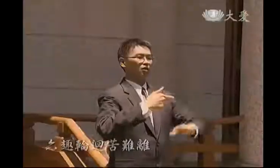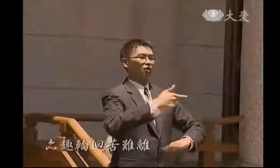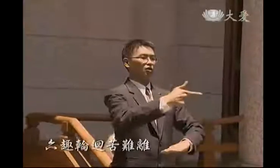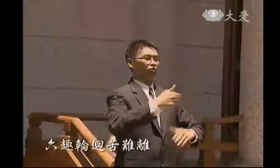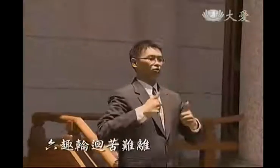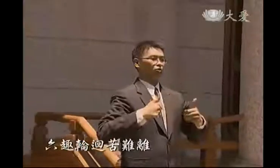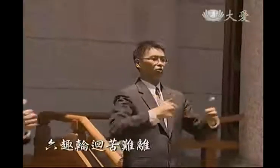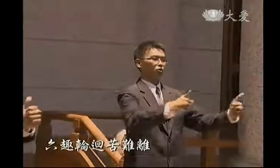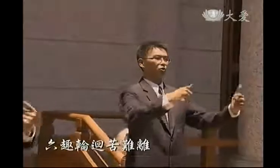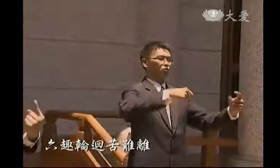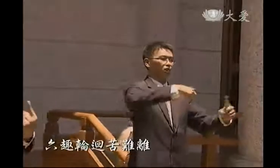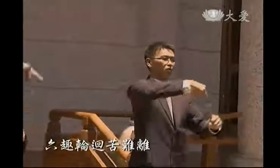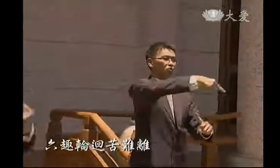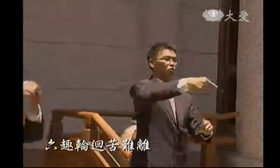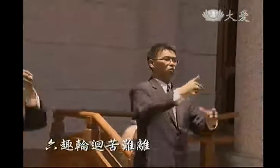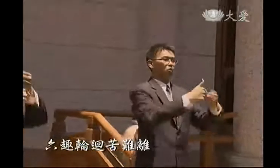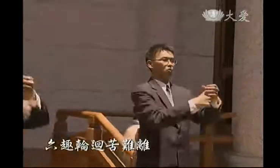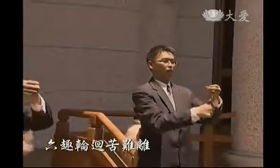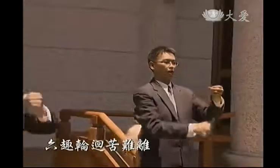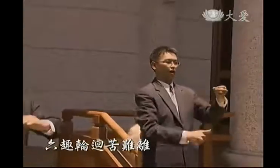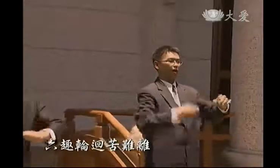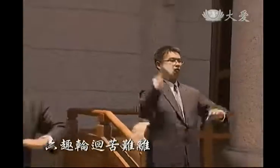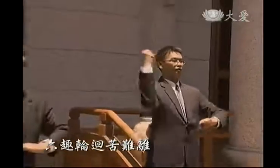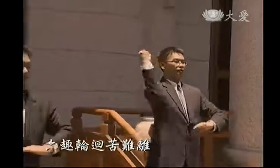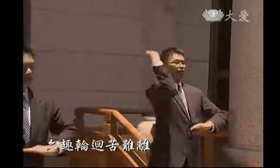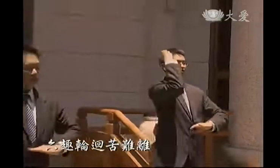六趣轮回苦难离。